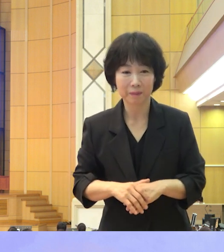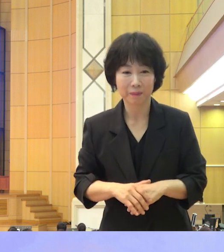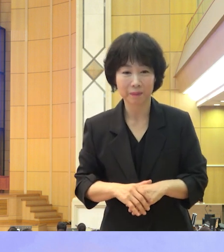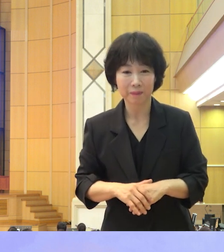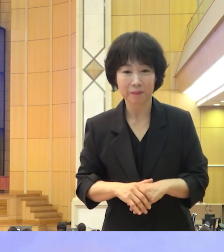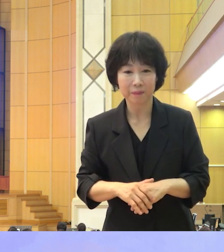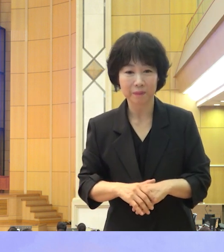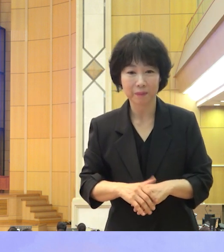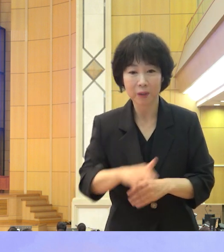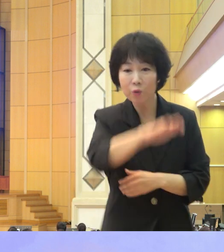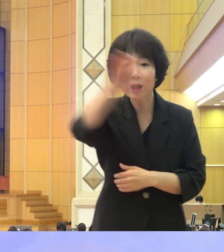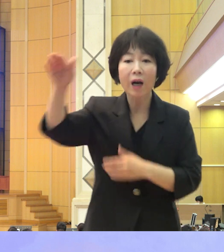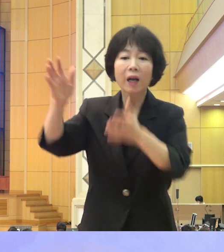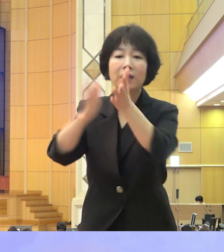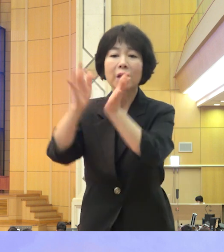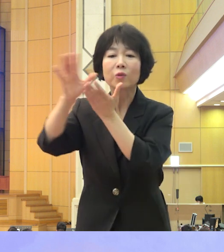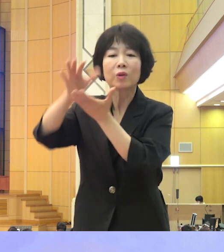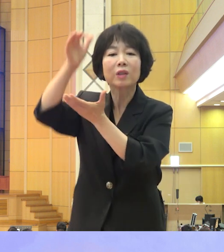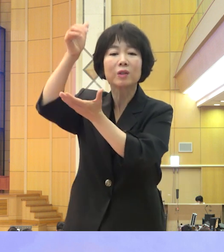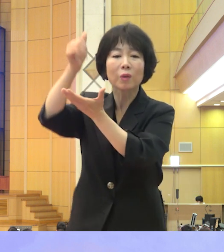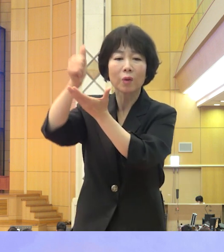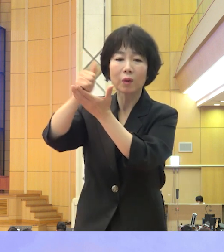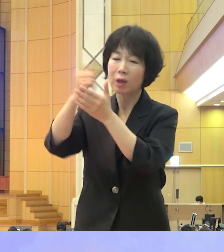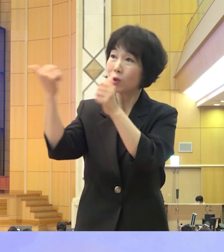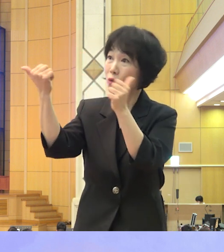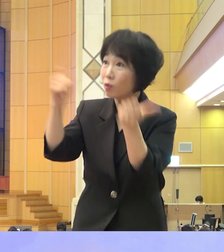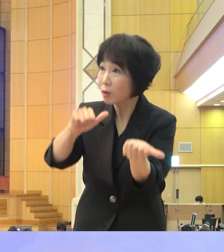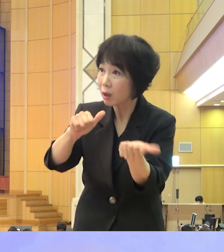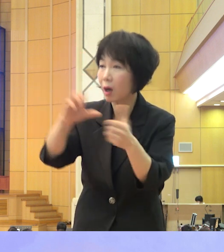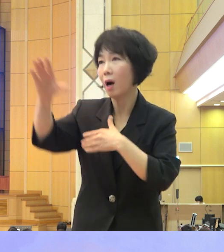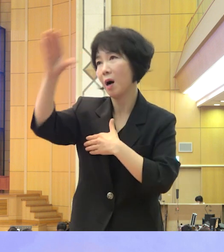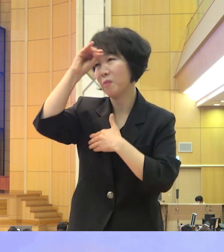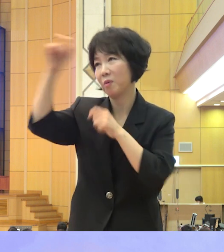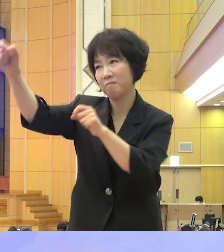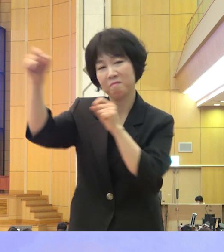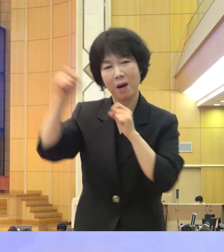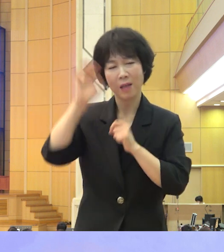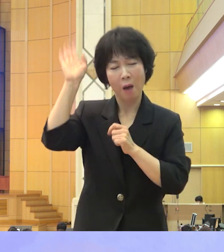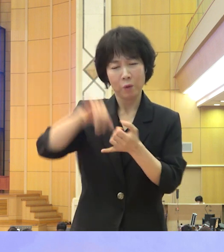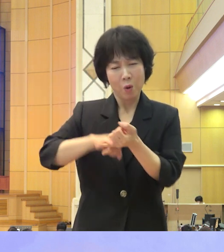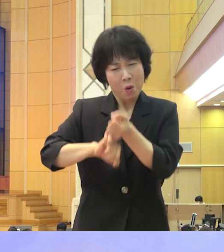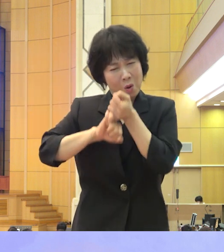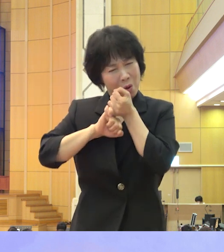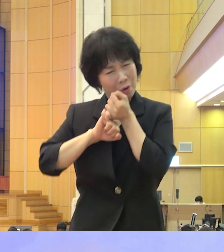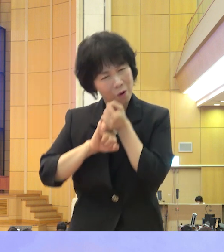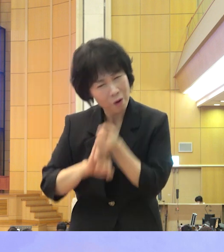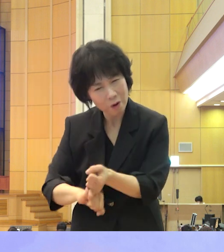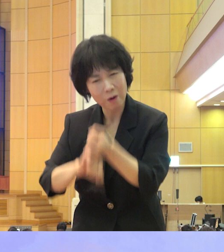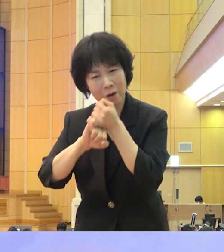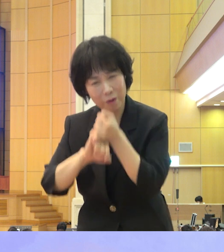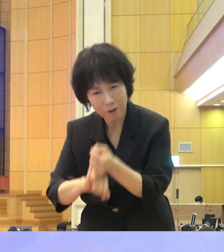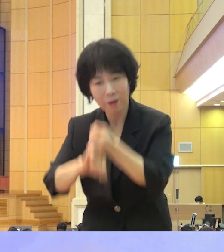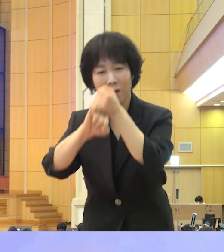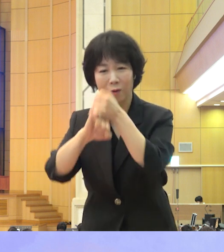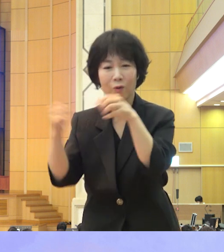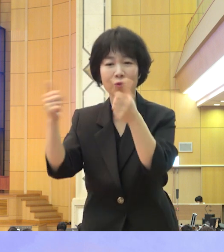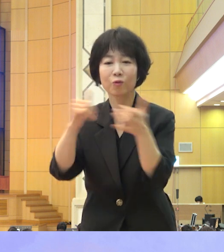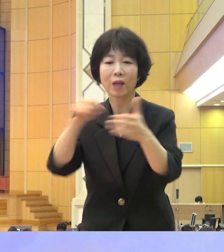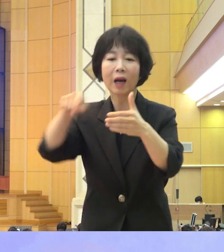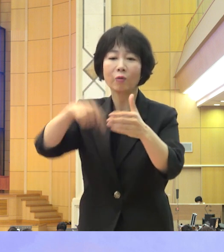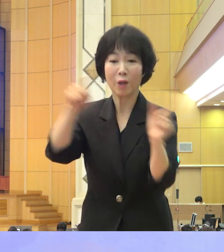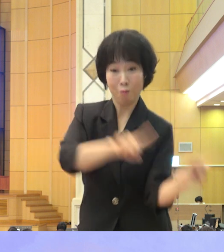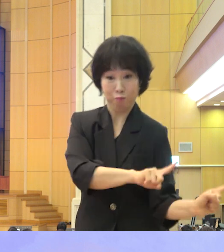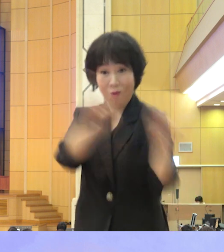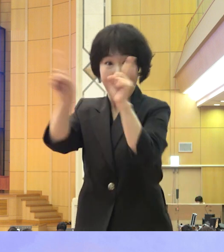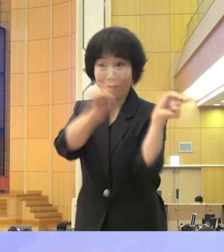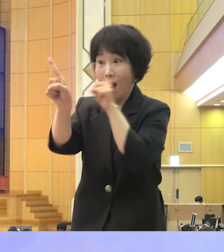해서 그의 죽으심을 본받아, 예수님이 죽는 것을 본받아서 어떻게 해서든지 죽은 자